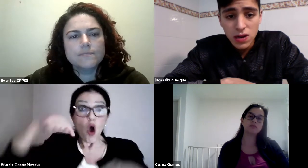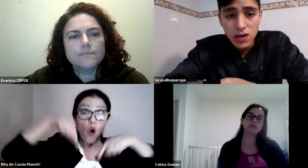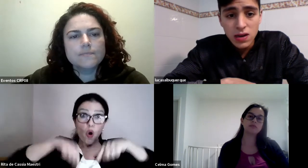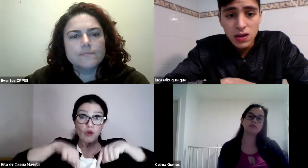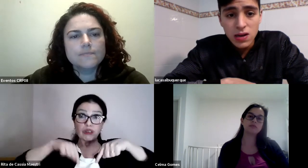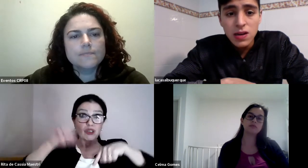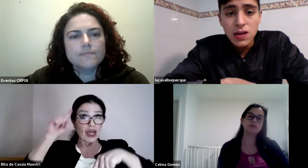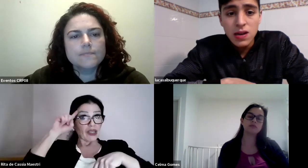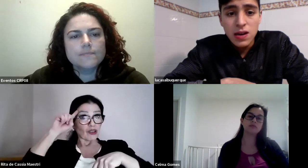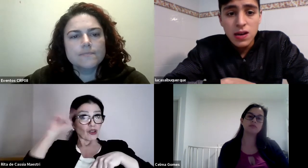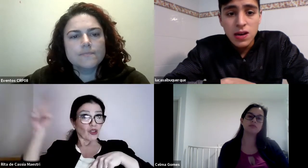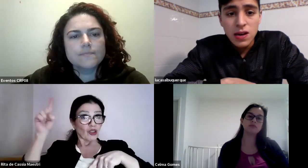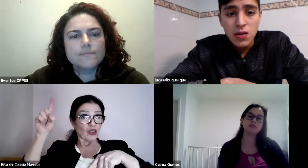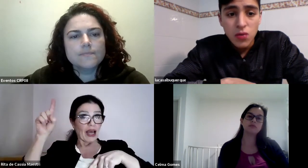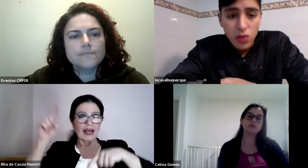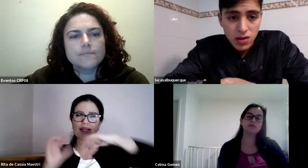Começou